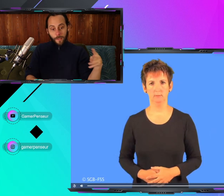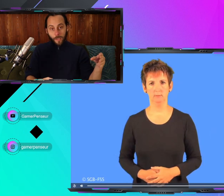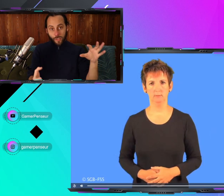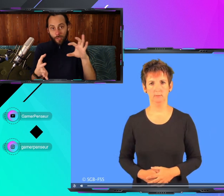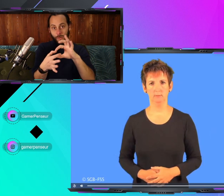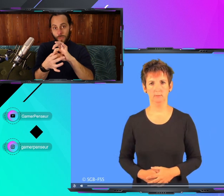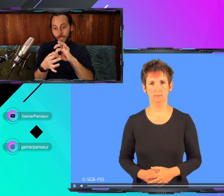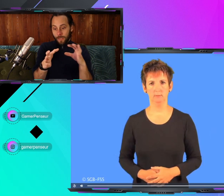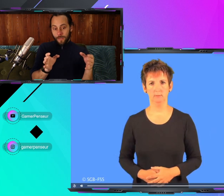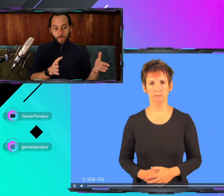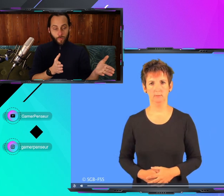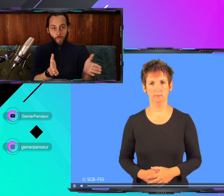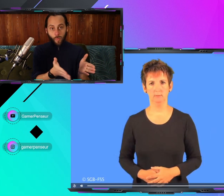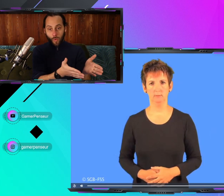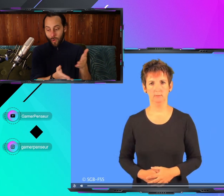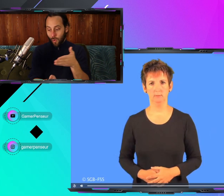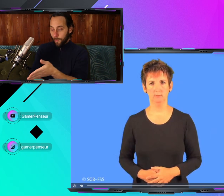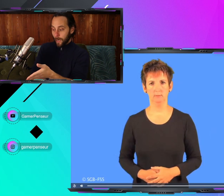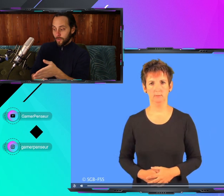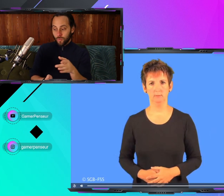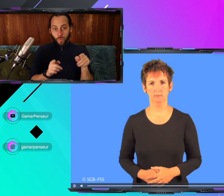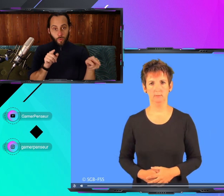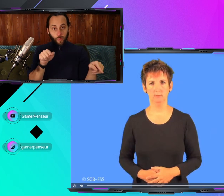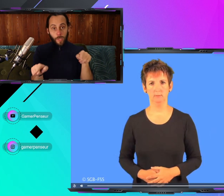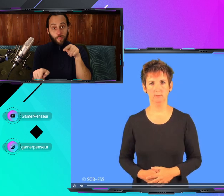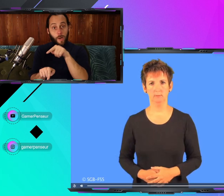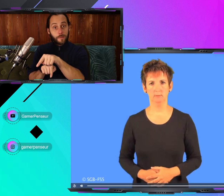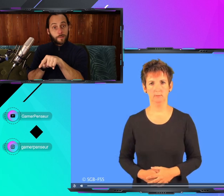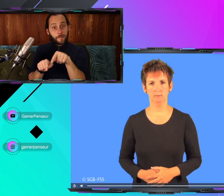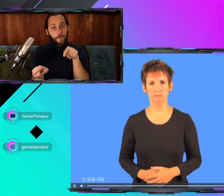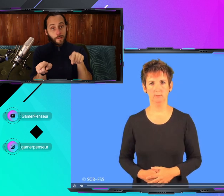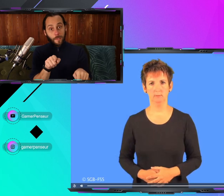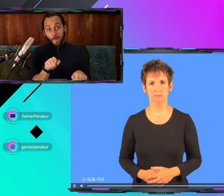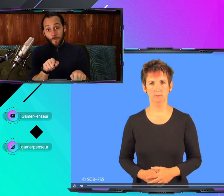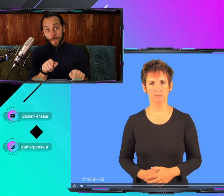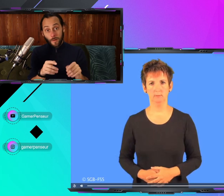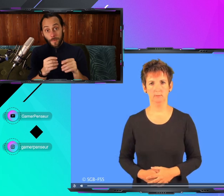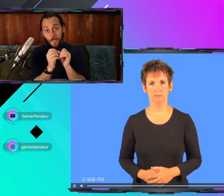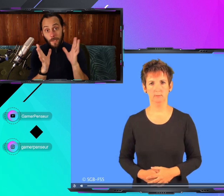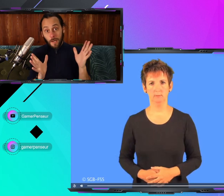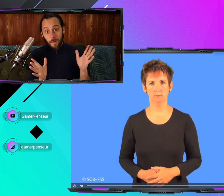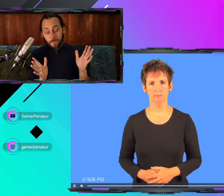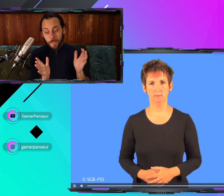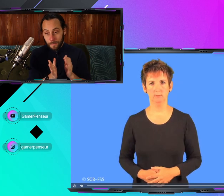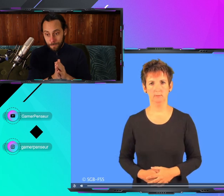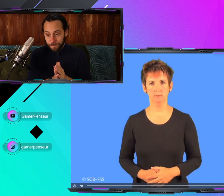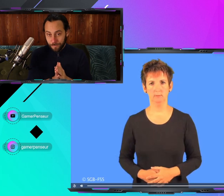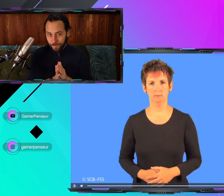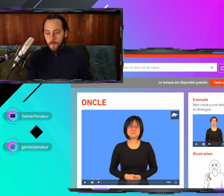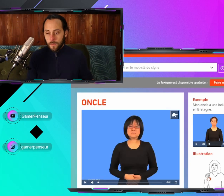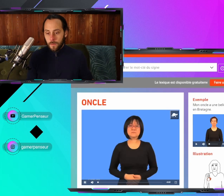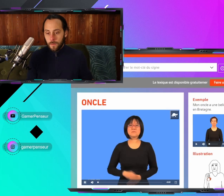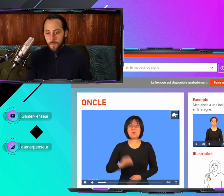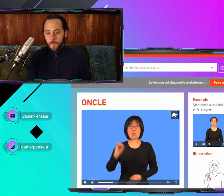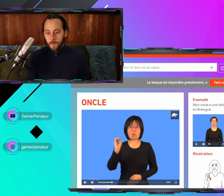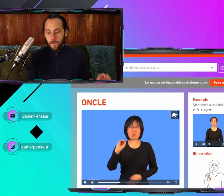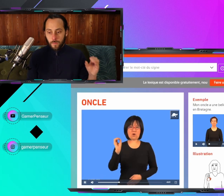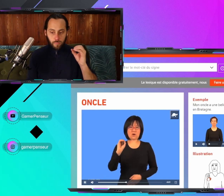fait interagir, on les lit, on parle d'une ou de l'autre, on les pointe. Et c'est comme ça que c'est clair, en fait.